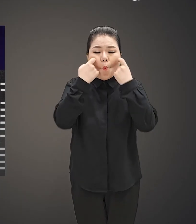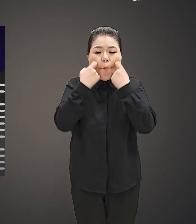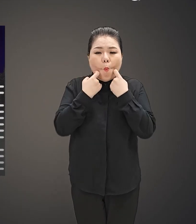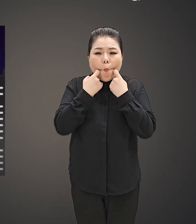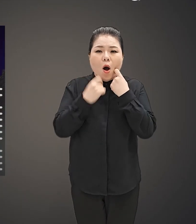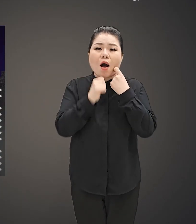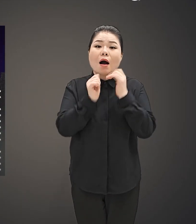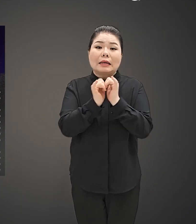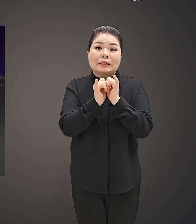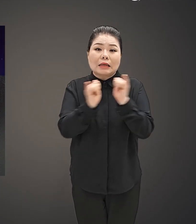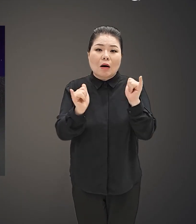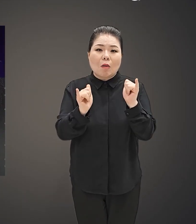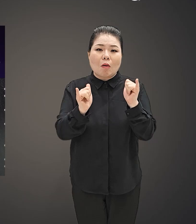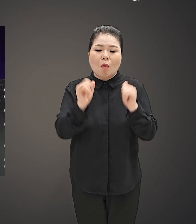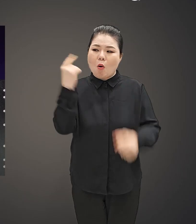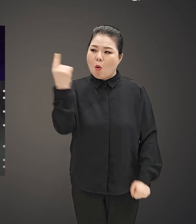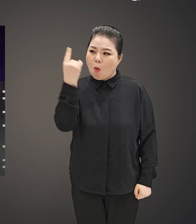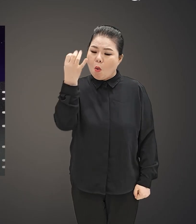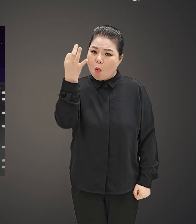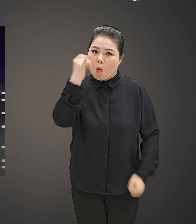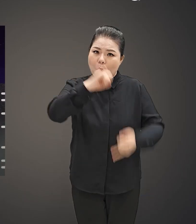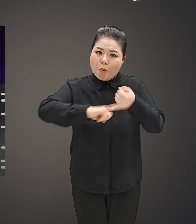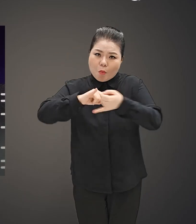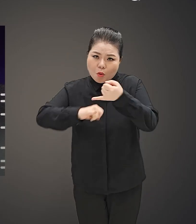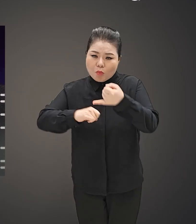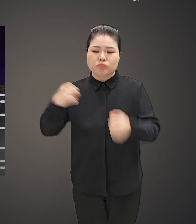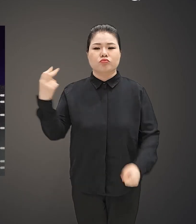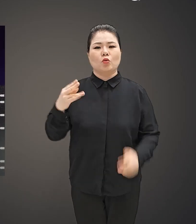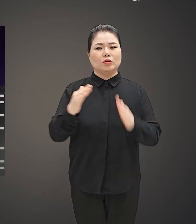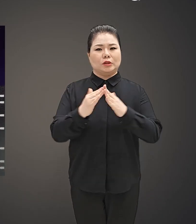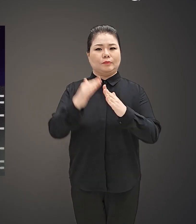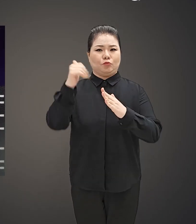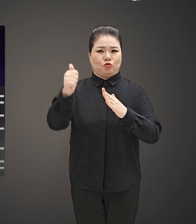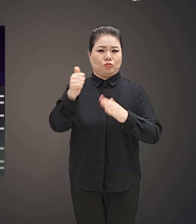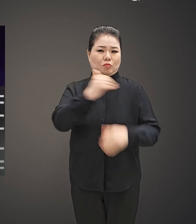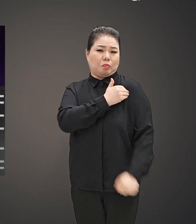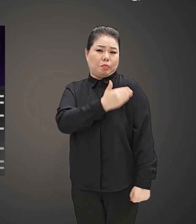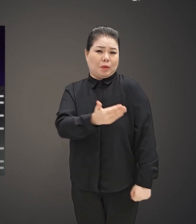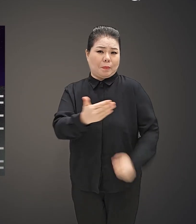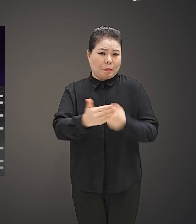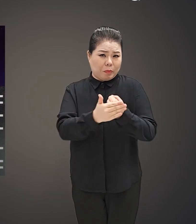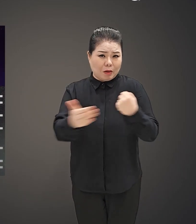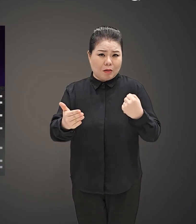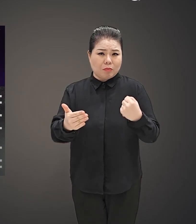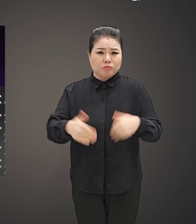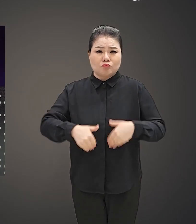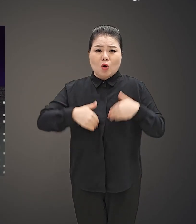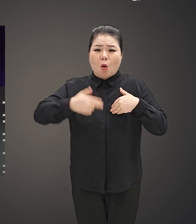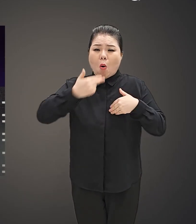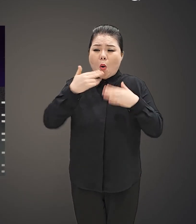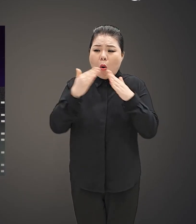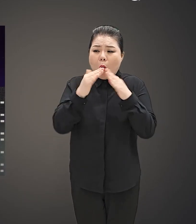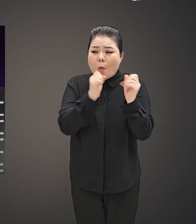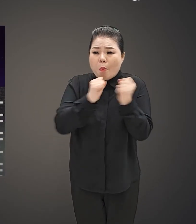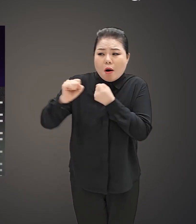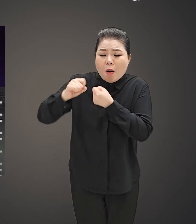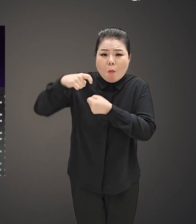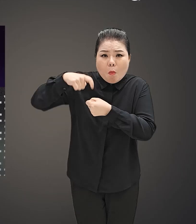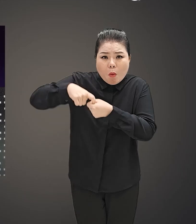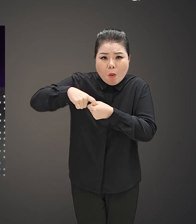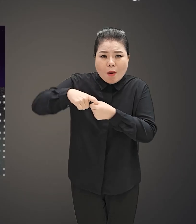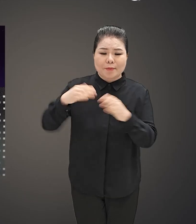수척하고 궁핍한 사람들이 요금이 밀렸거나 집주인이 방치한 탓에 난방이 끊긴 근처